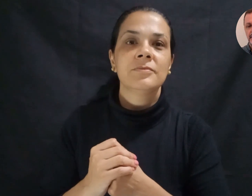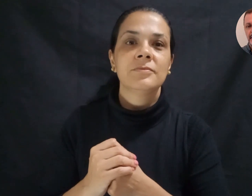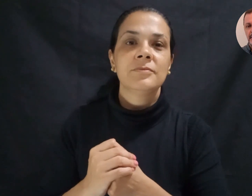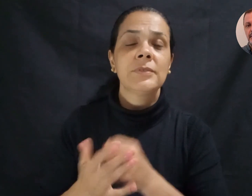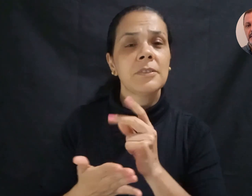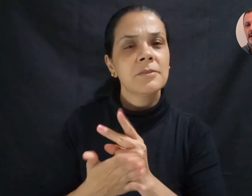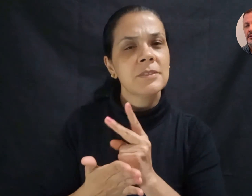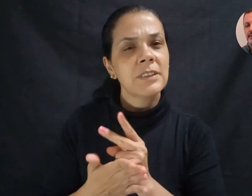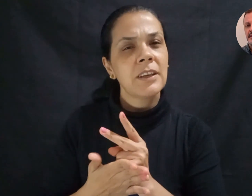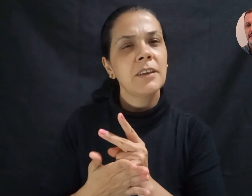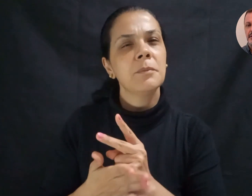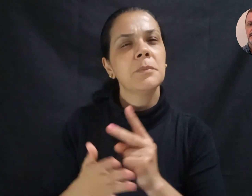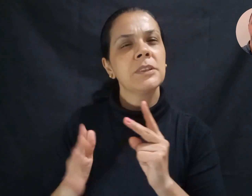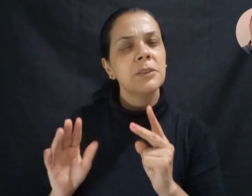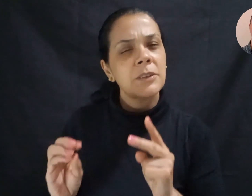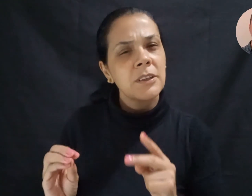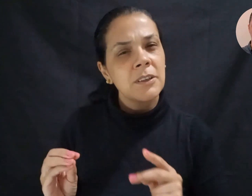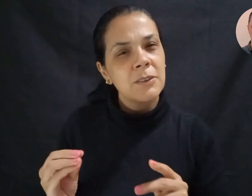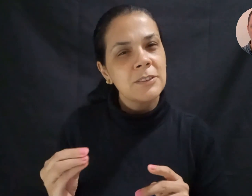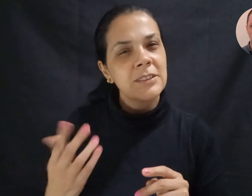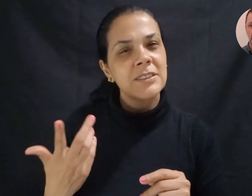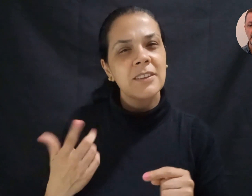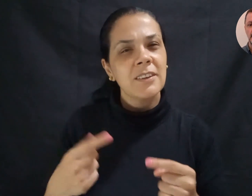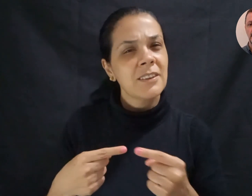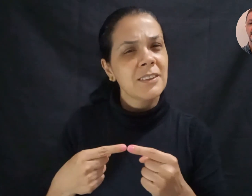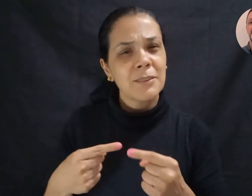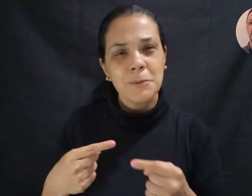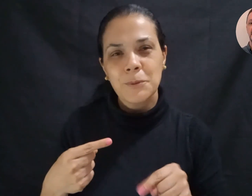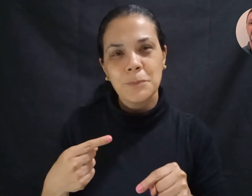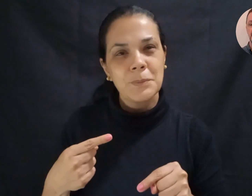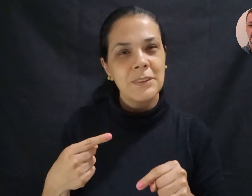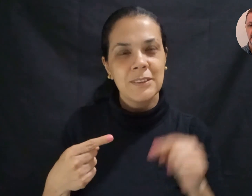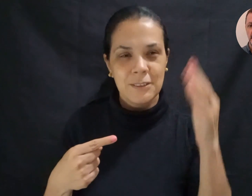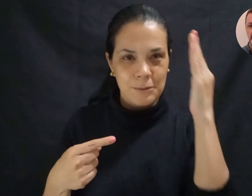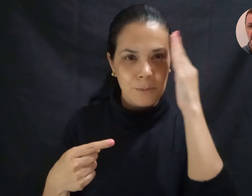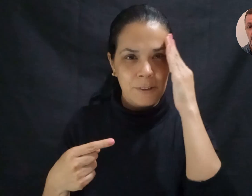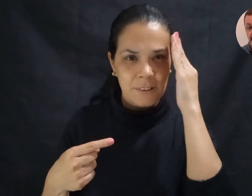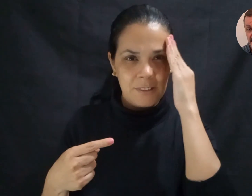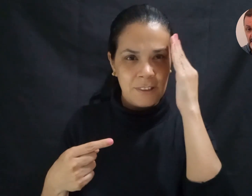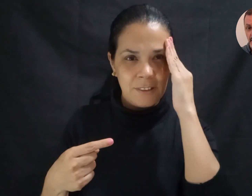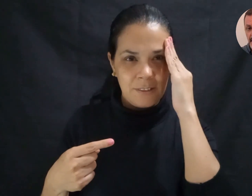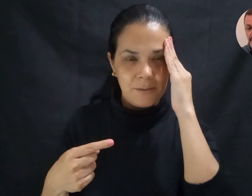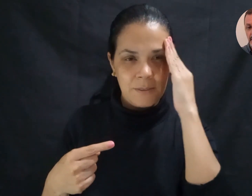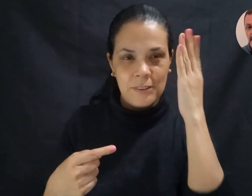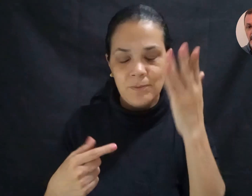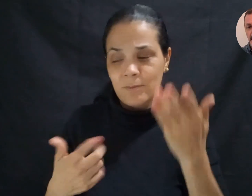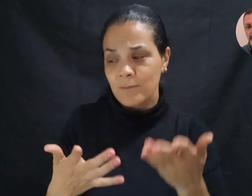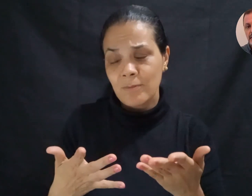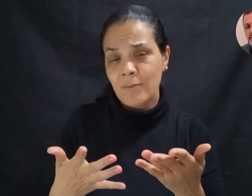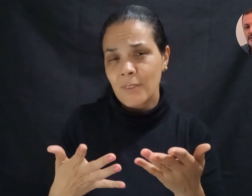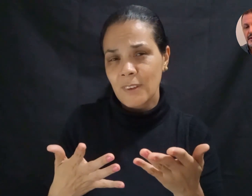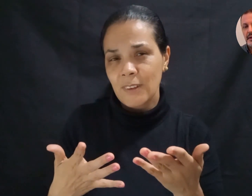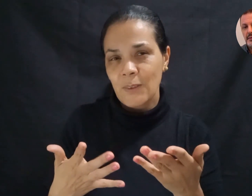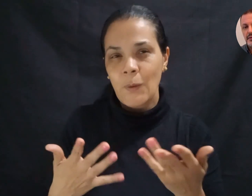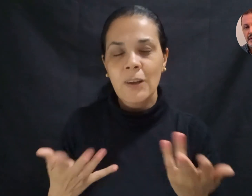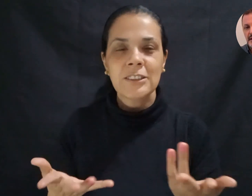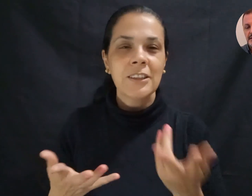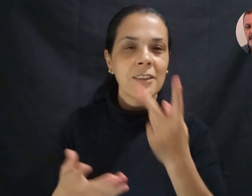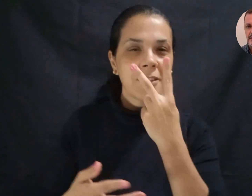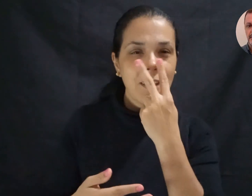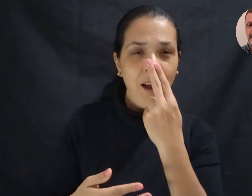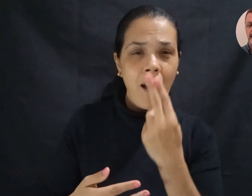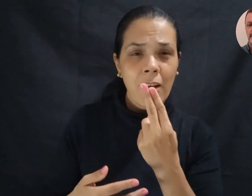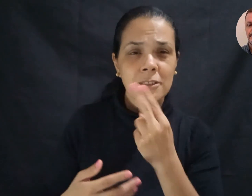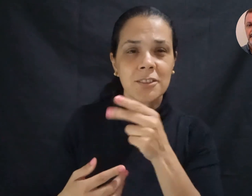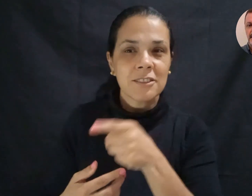sempre que o resultado daquele acontecimento não está alinhado com aquilo que nós entendemos que é o mais adequado, nós concedemos a